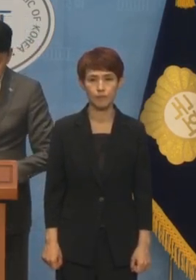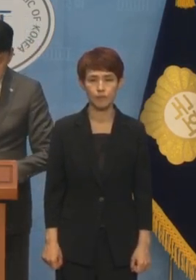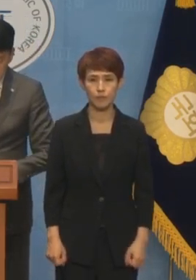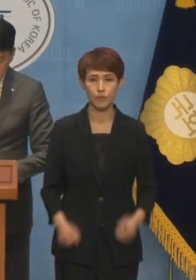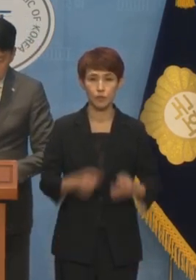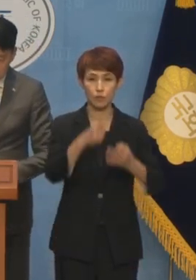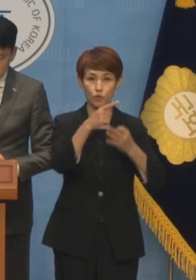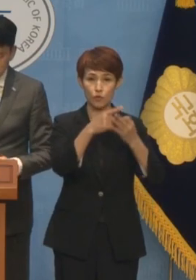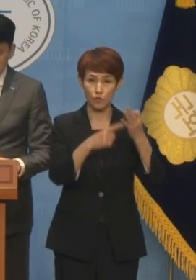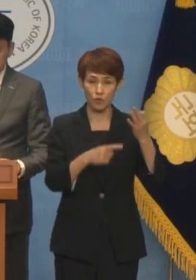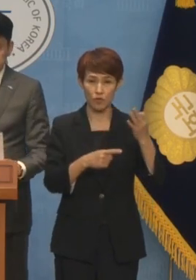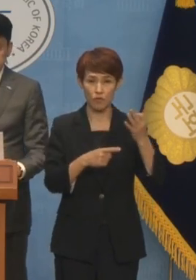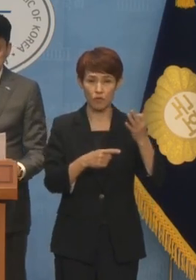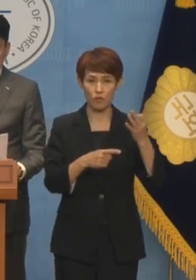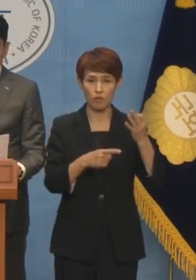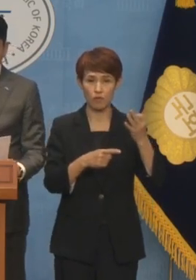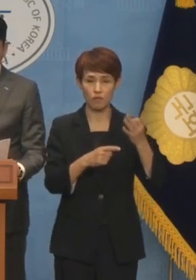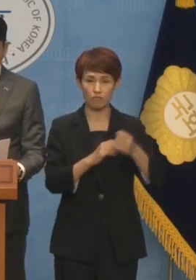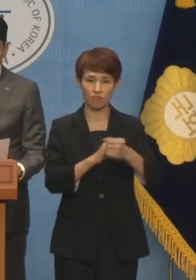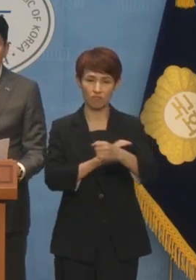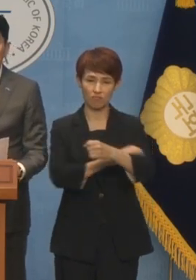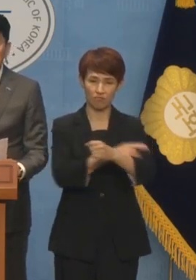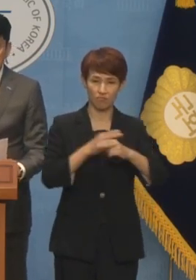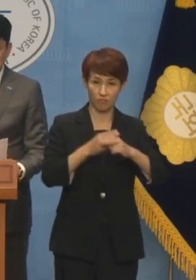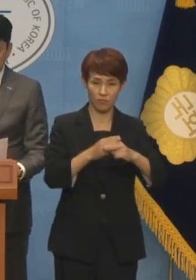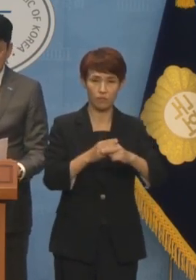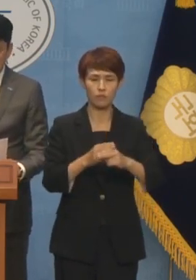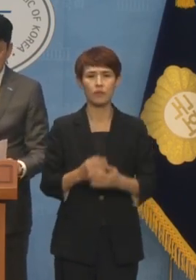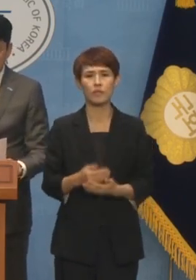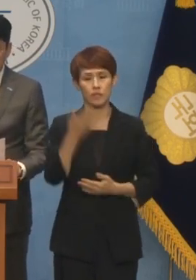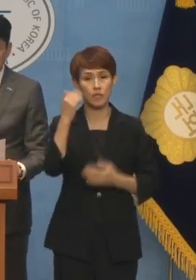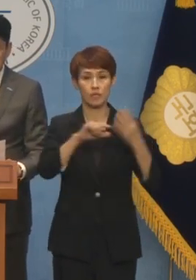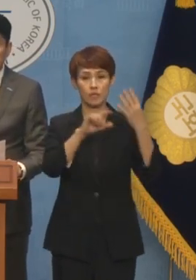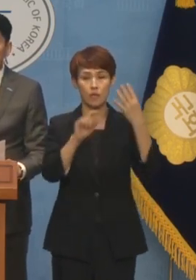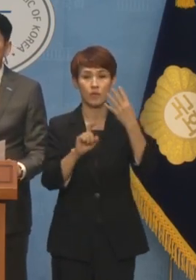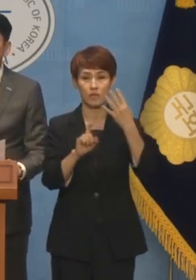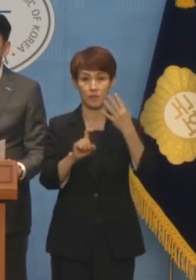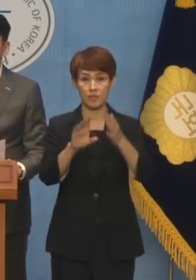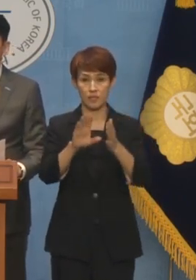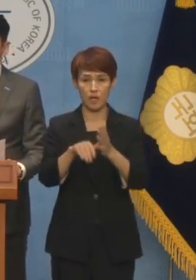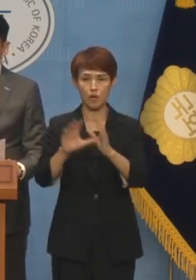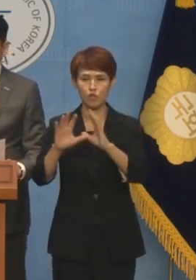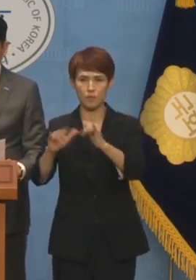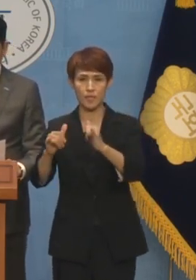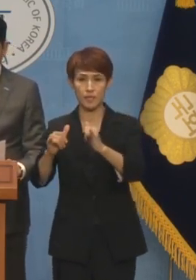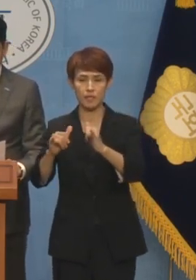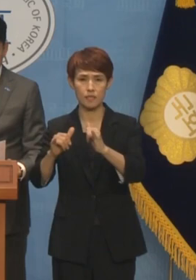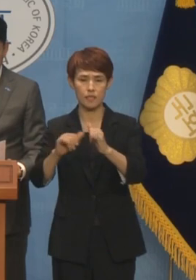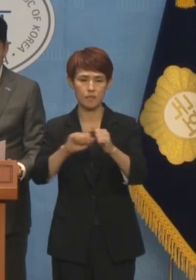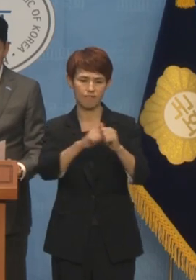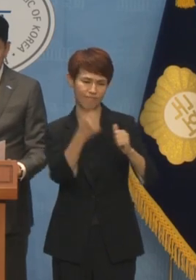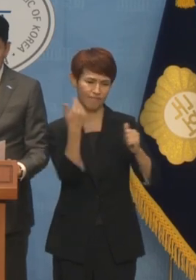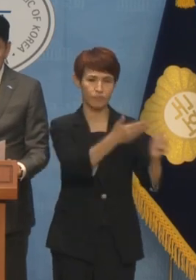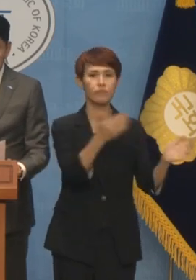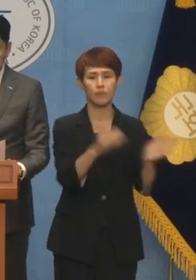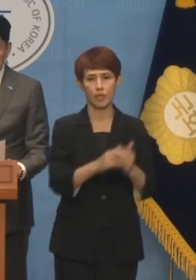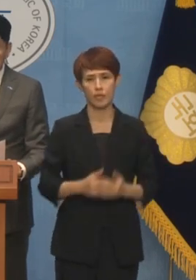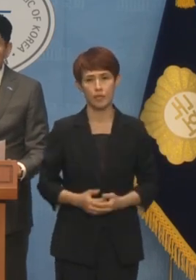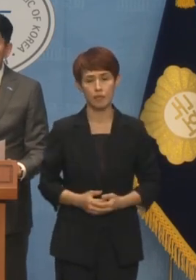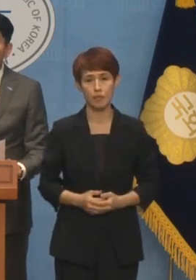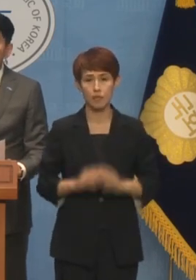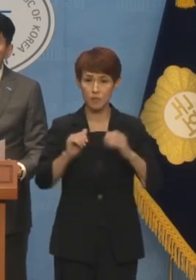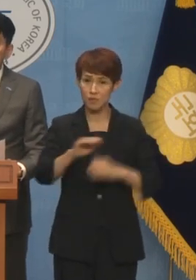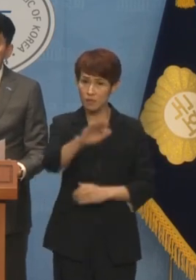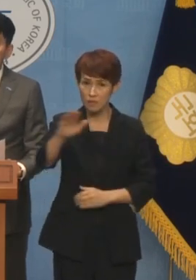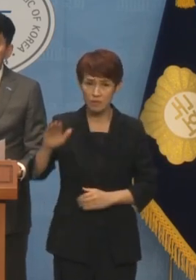윤석열 검찰 독재 정권은 지난 4월 10일 총선에서 국민의 준엄한 심판을 받았습니다.